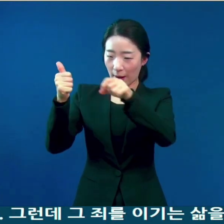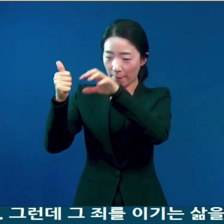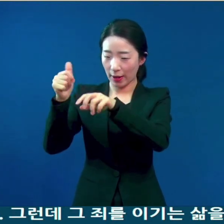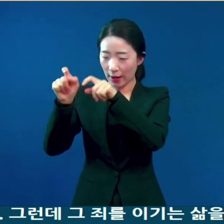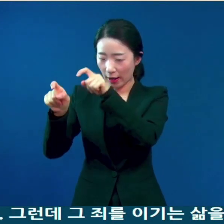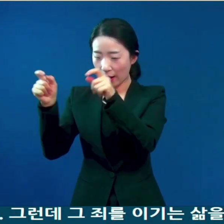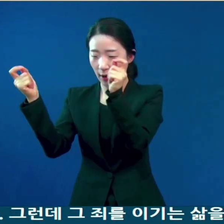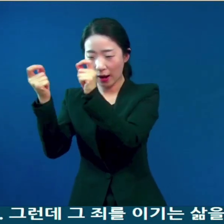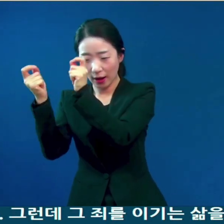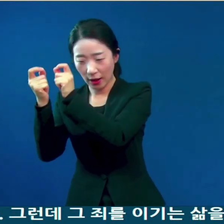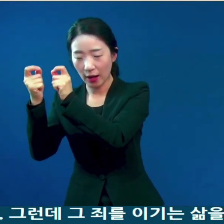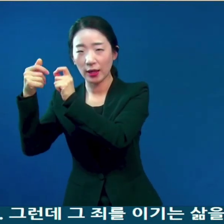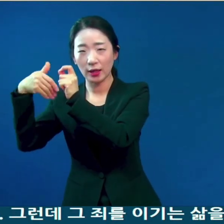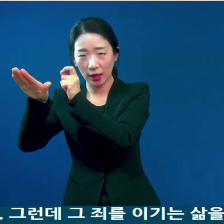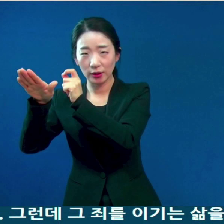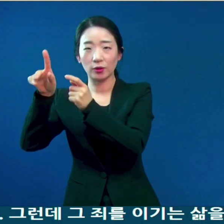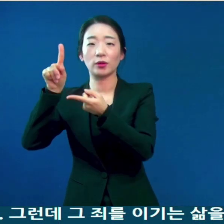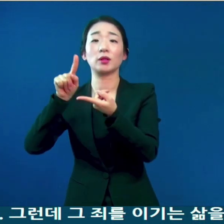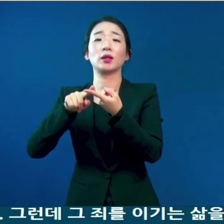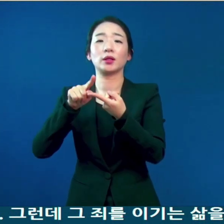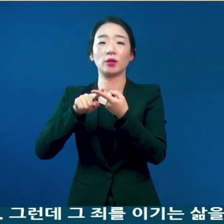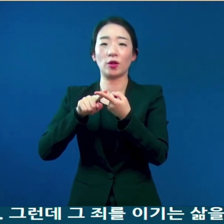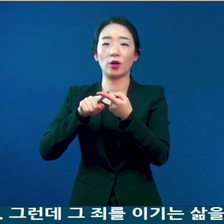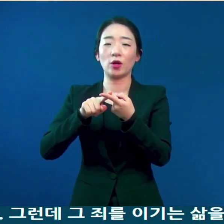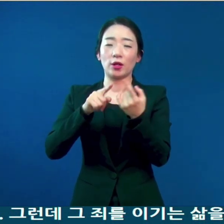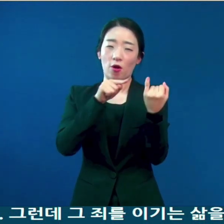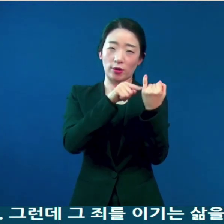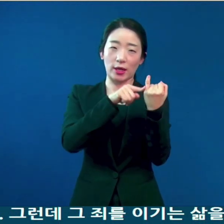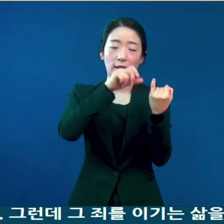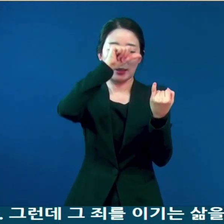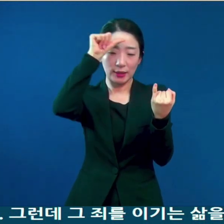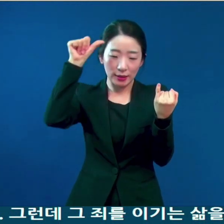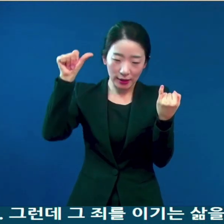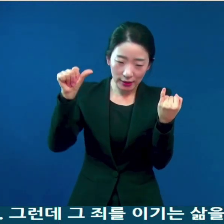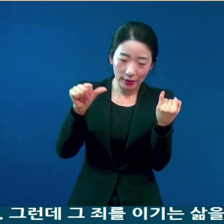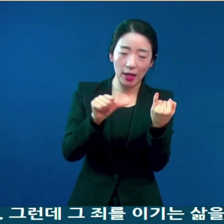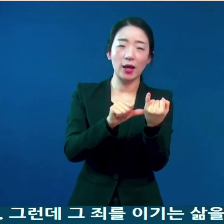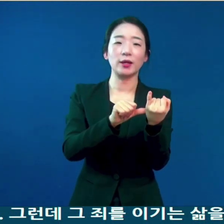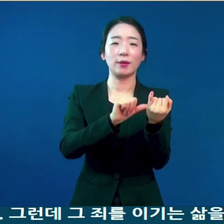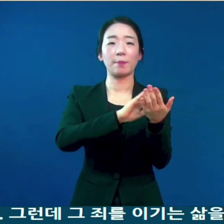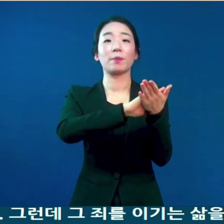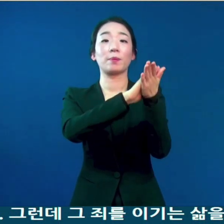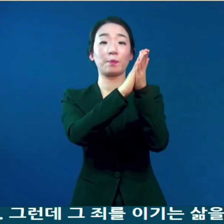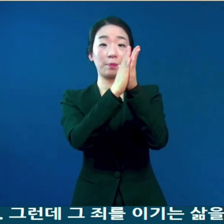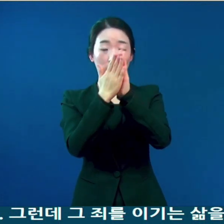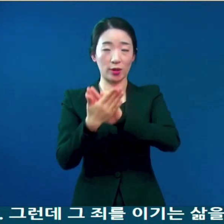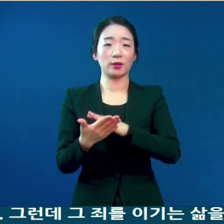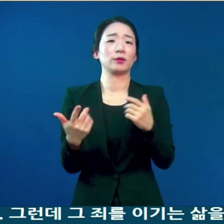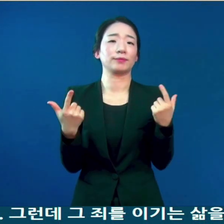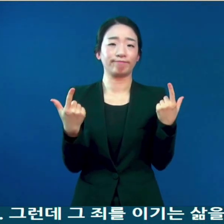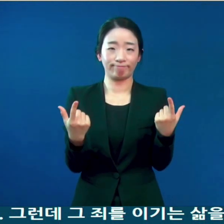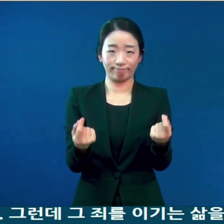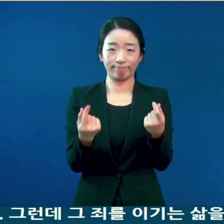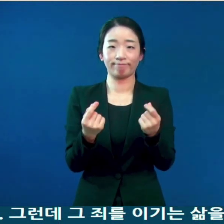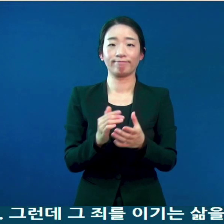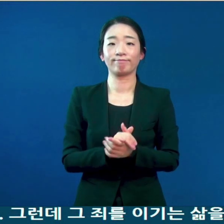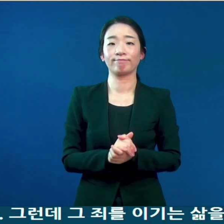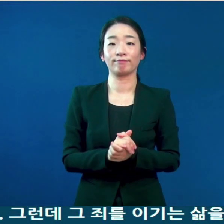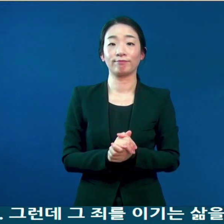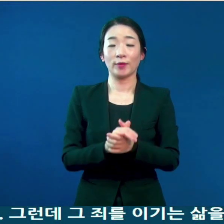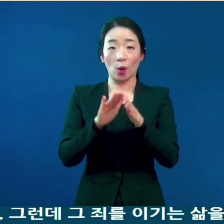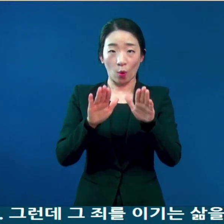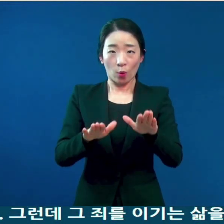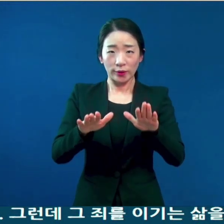인생의 즐거움이 되는 삶으로 변해갔을 것입니다. 사랑하는 여러분, 오늘 이 말씀을 우리가 좀